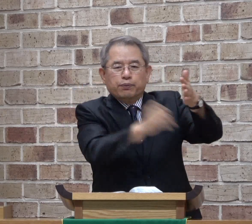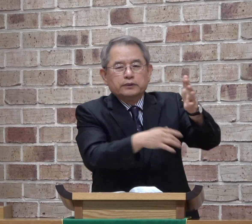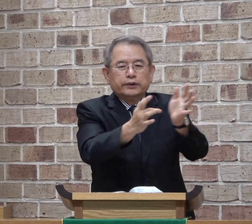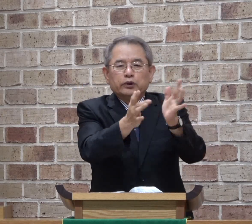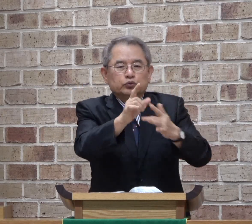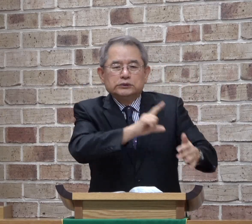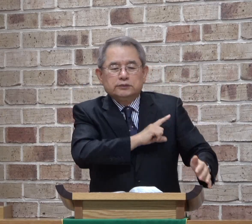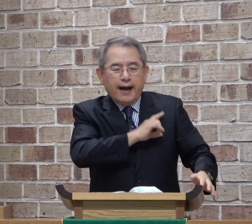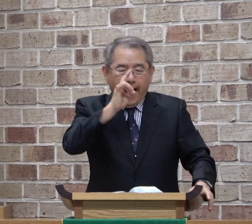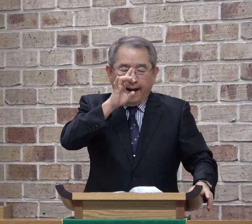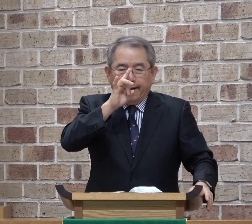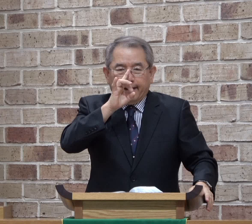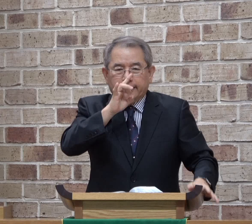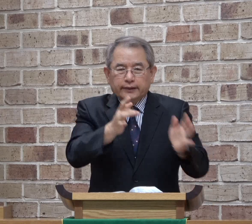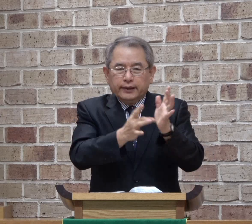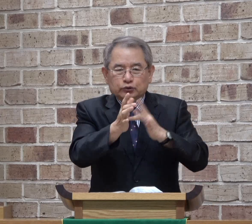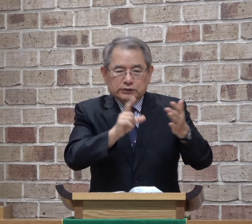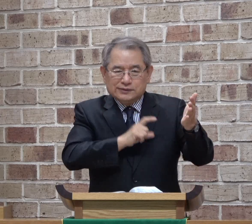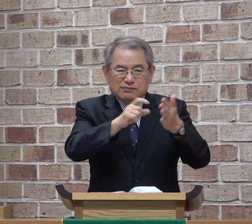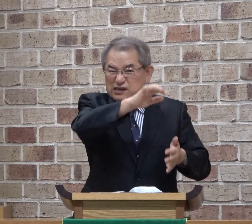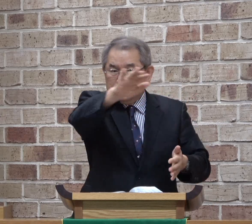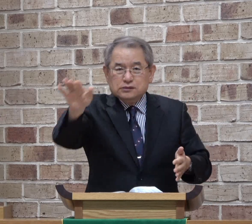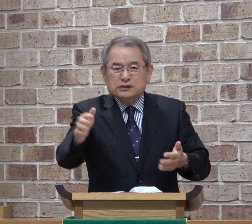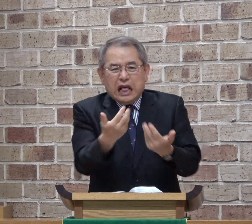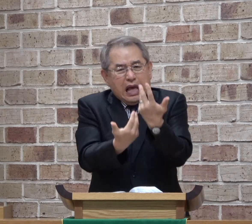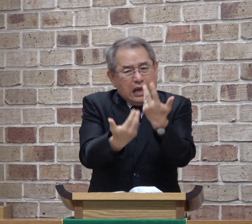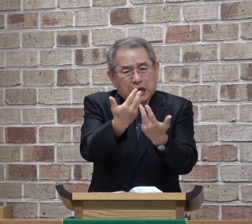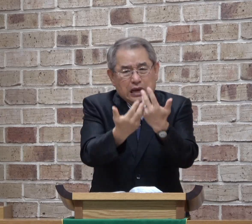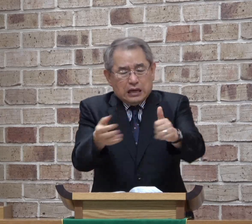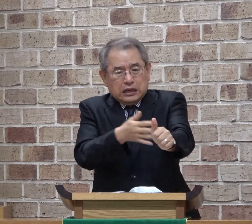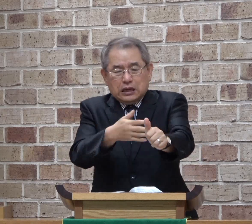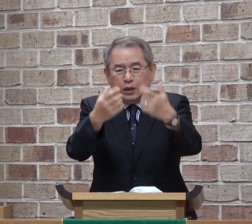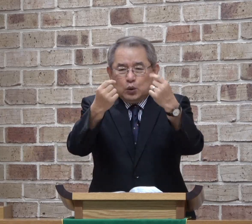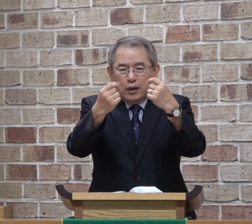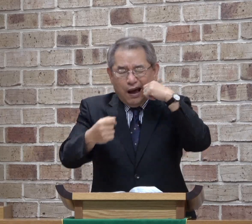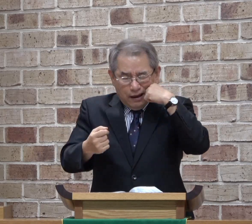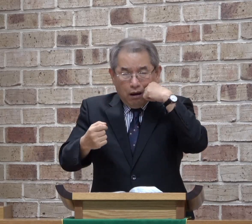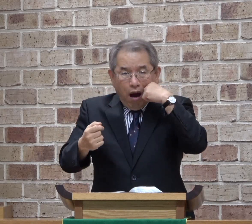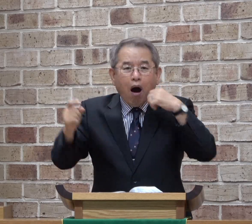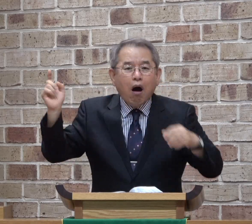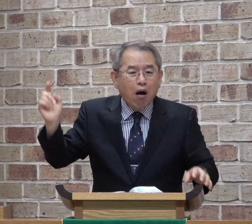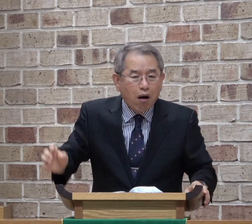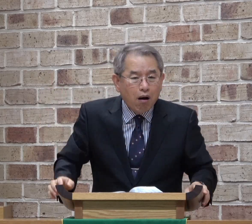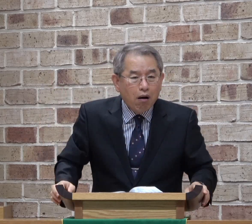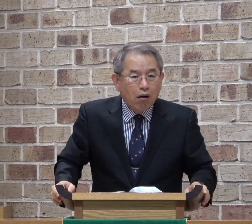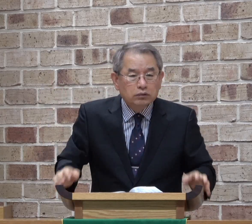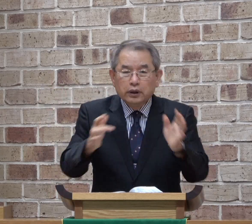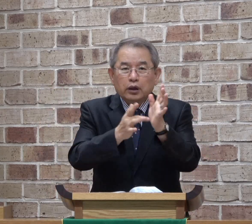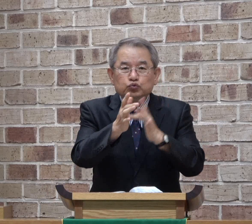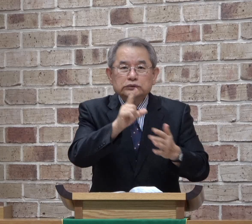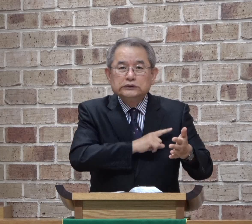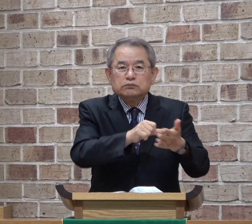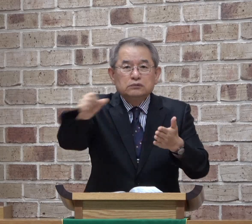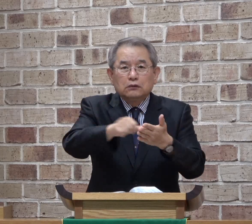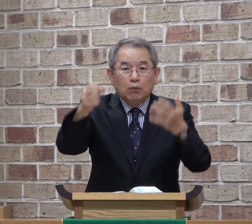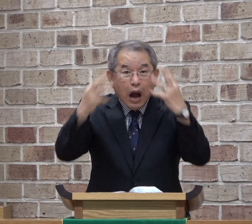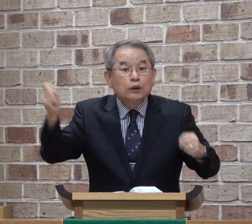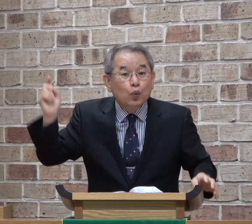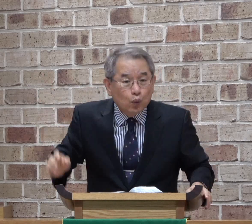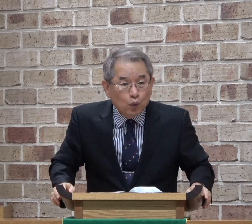예수님의 이름을 많이 지금 제거되는 그런 상황 가운데 있습니다. 오히려 더 갈등을 조장시키고 다양한